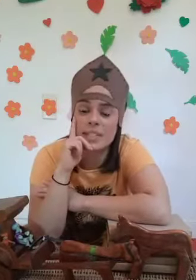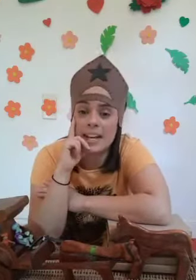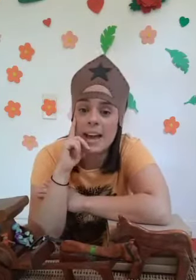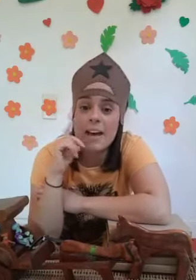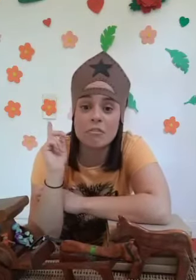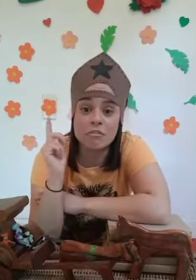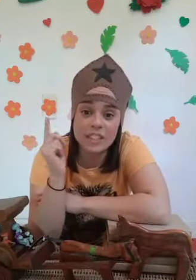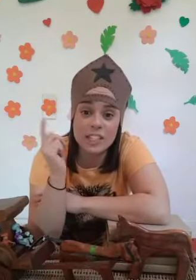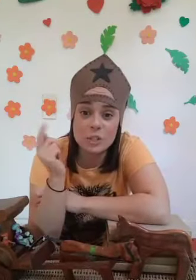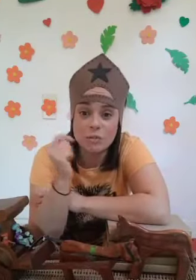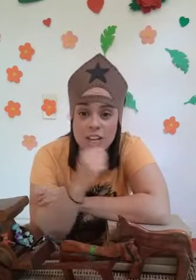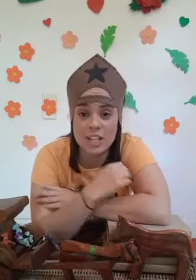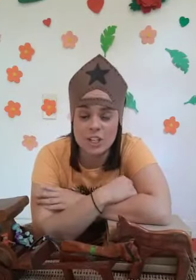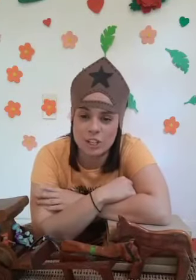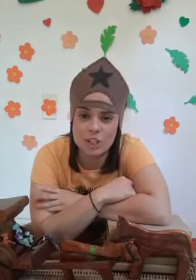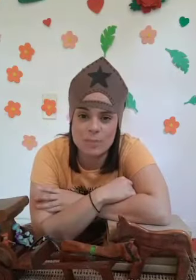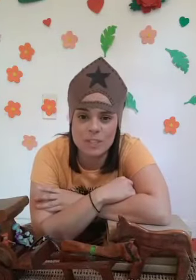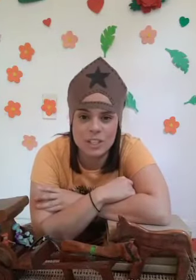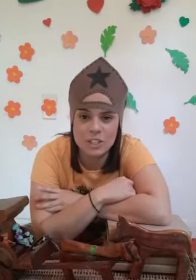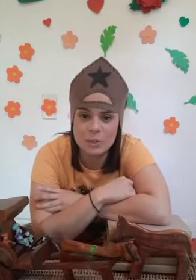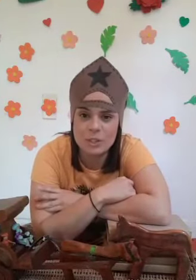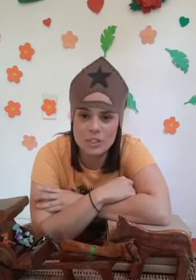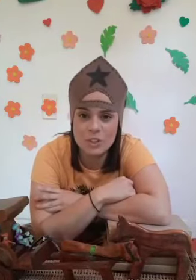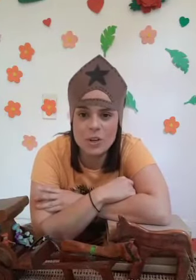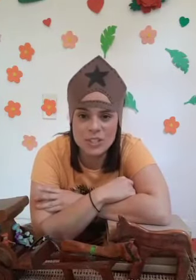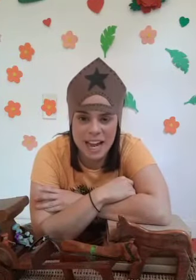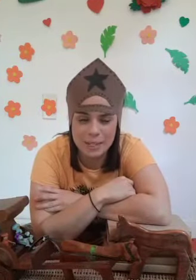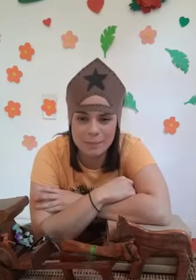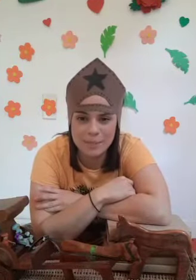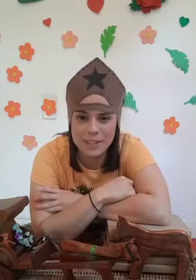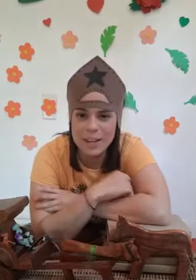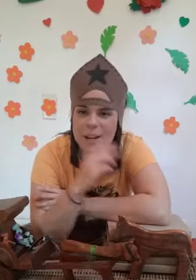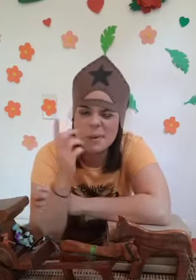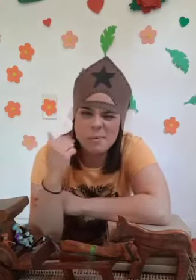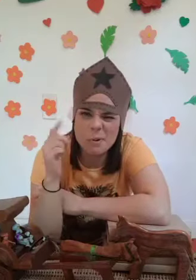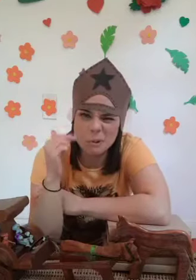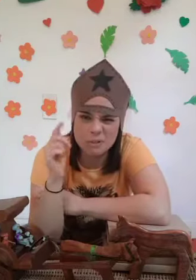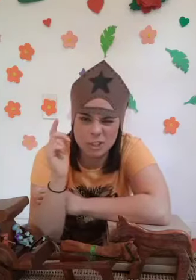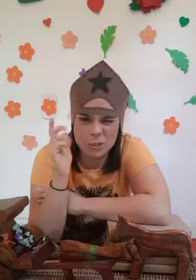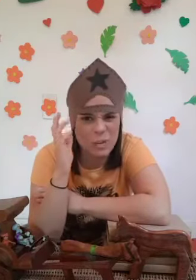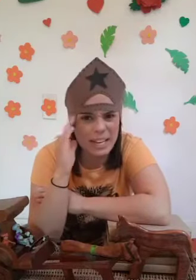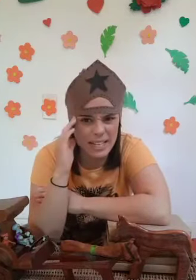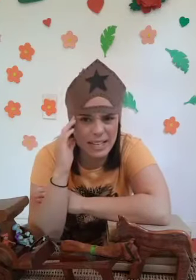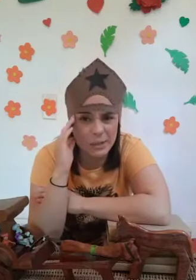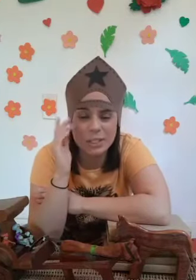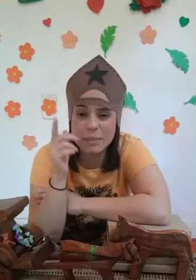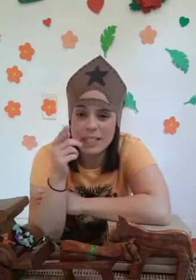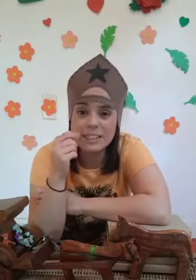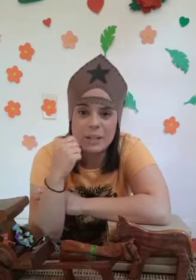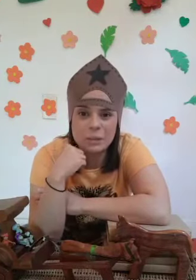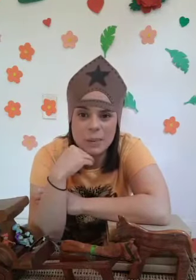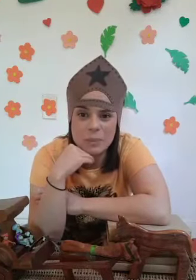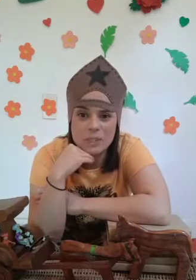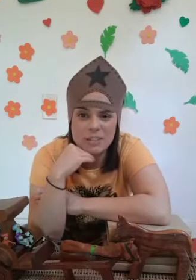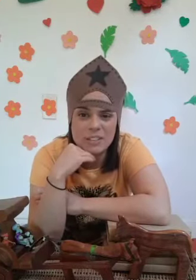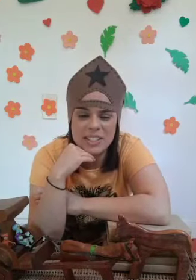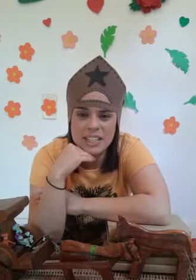música Vida de Viajante, de Luiz de Gonzaga. Um outro vídeo aí, eu também cantei outra música, vocês